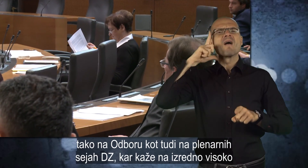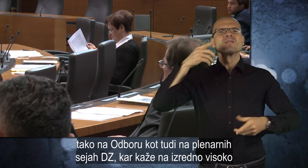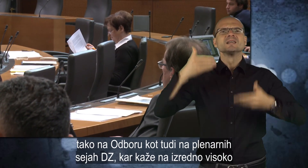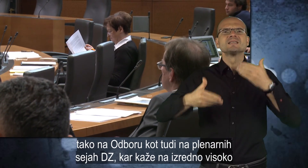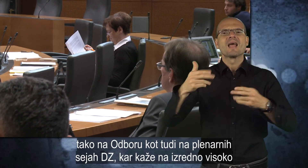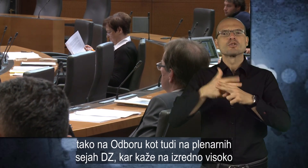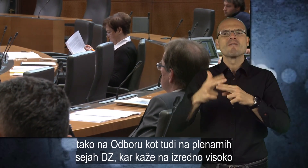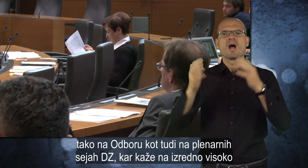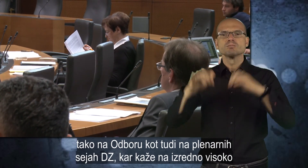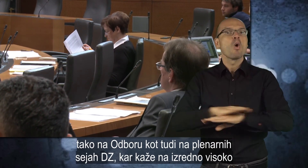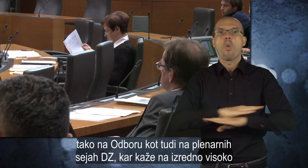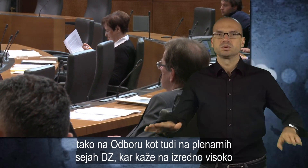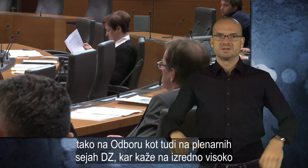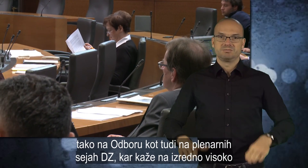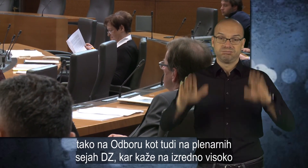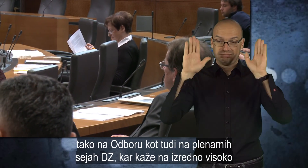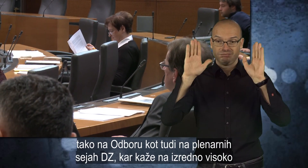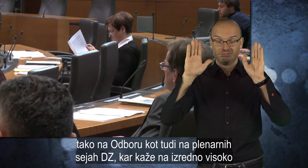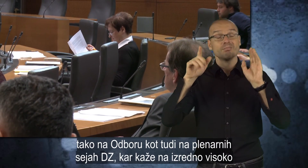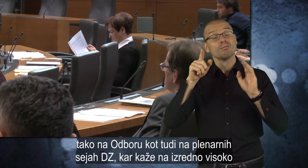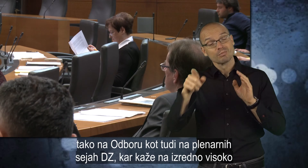izredno visoko stopnjo konsenza in podpore.